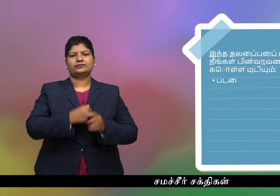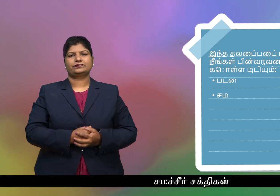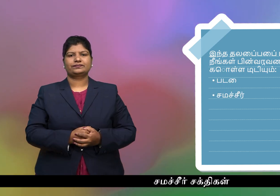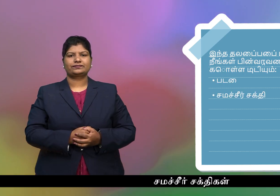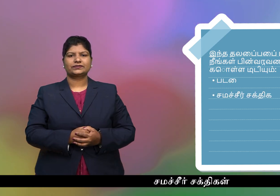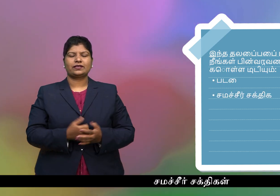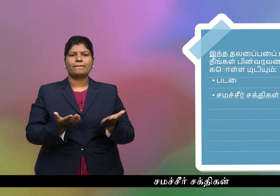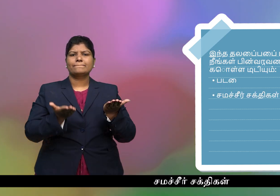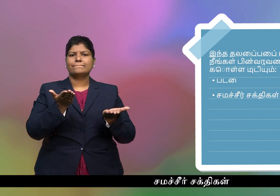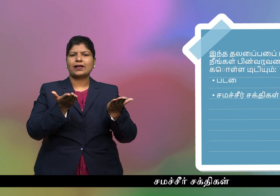சமச்சீர் விசைகள்,